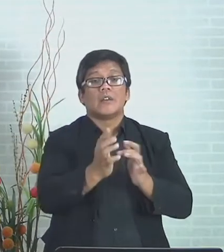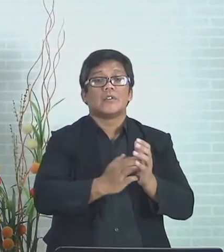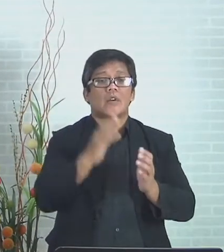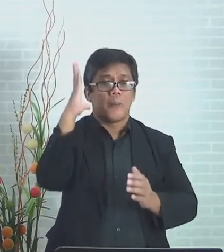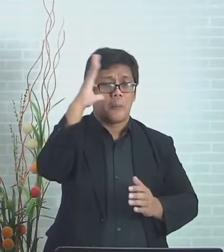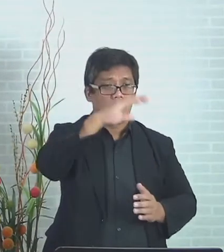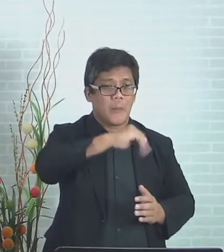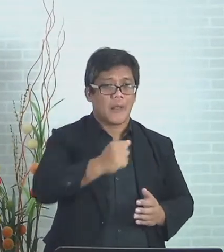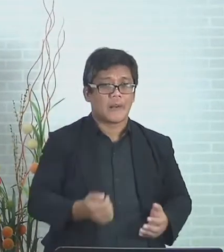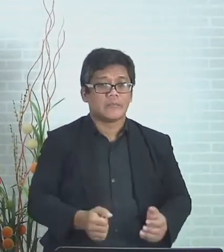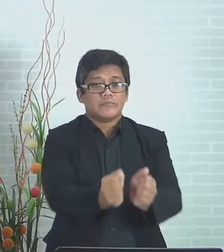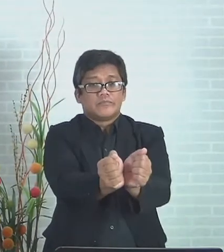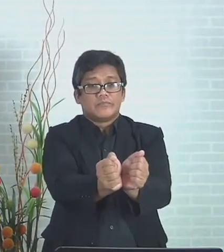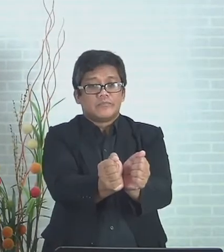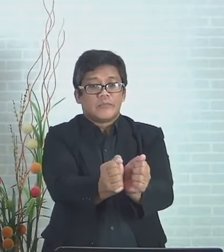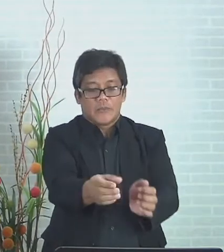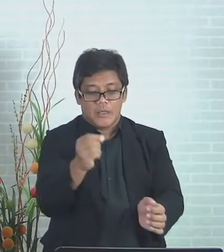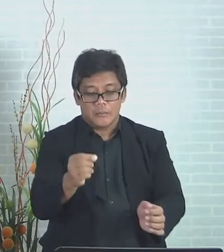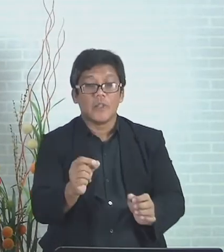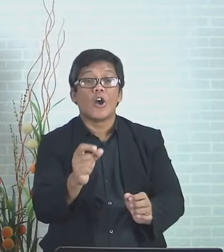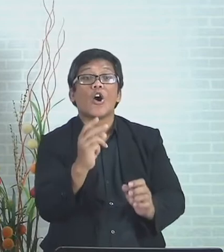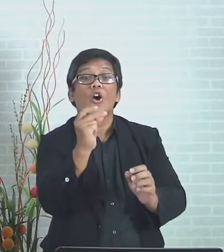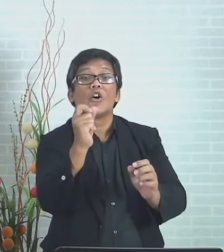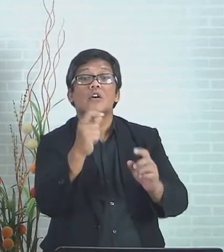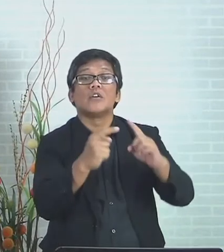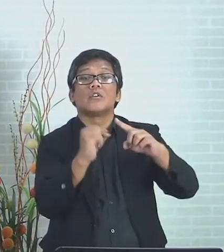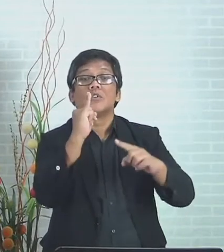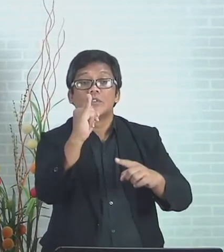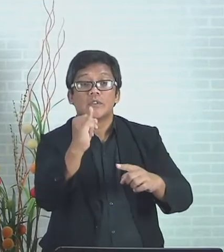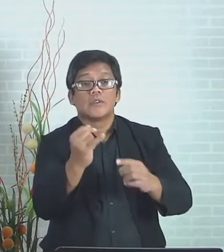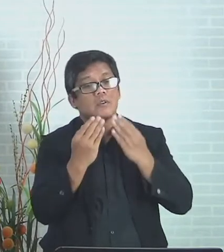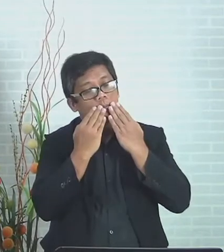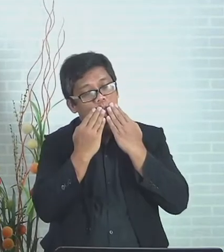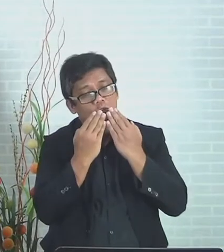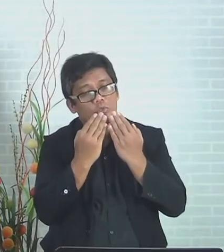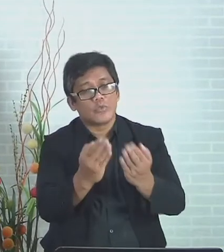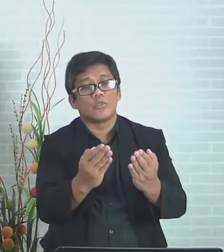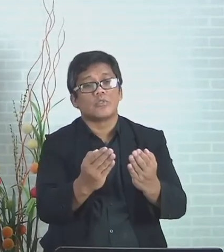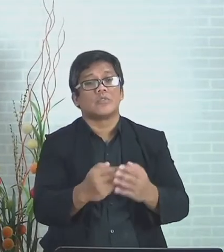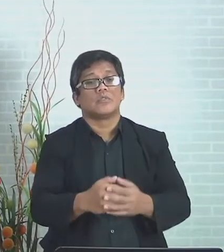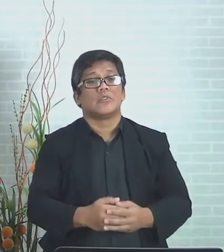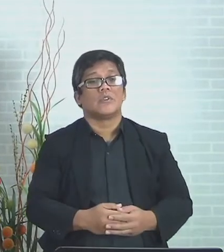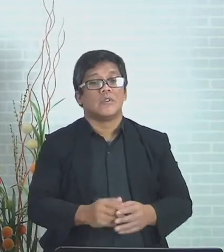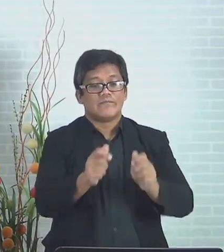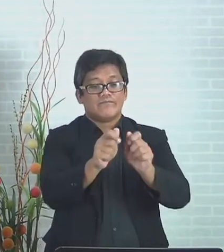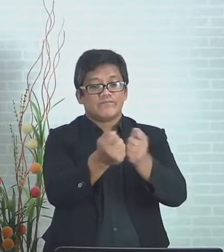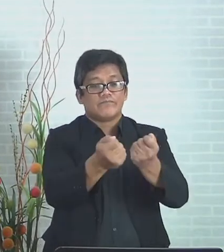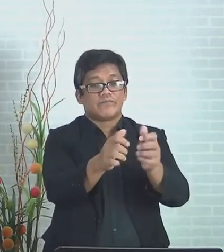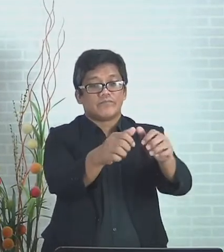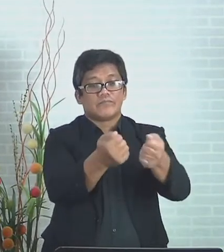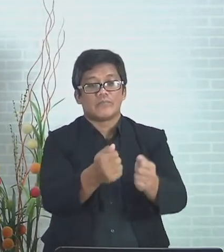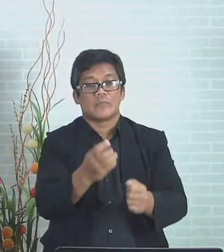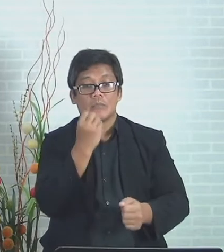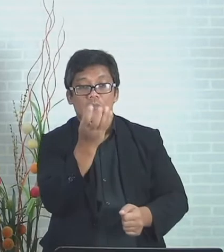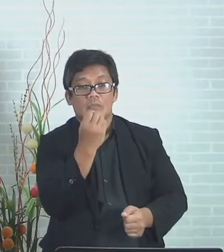waktu diserahkan mengambil roti dan sesudah itu ia mengucap syukur atasnya ia memecah memecahkannya dan